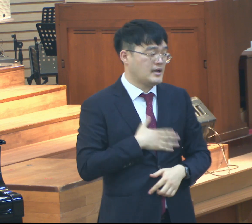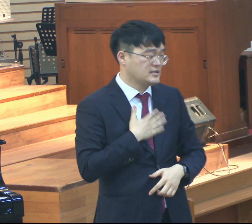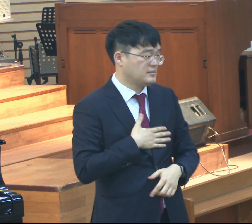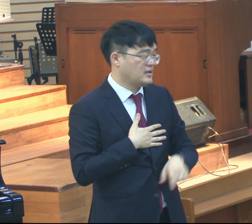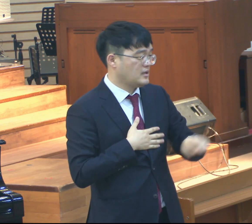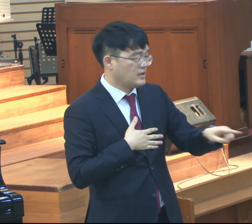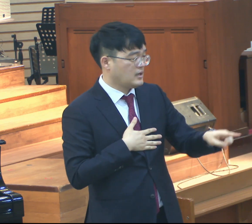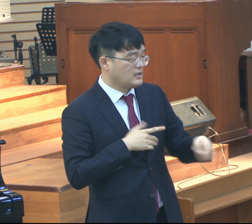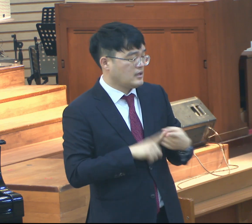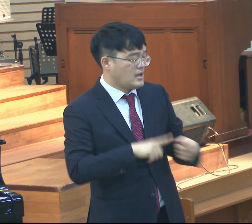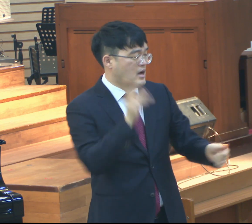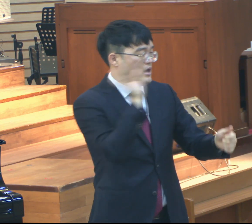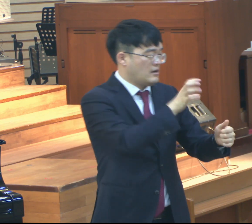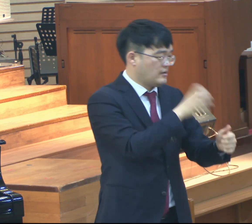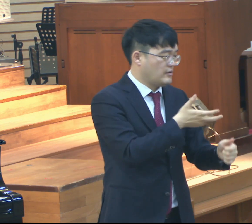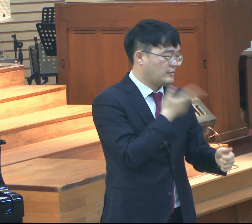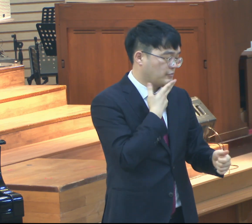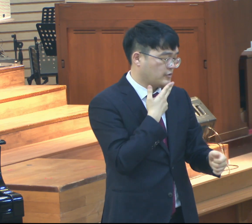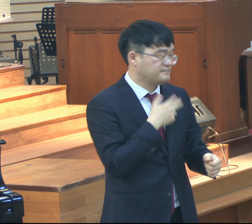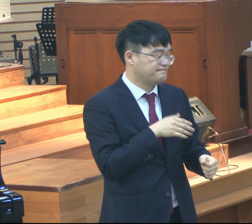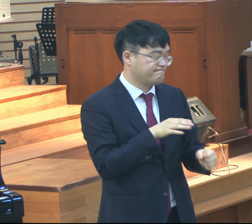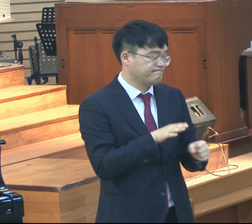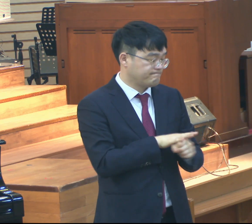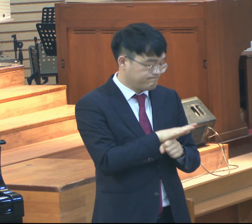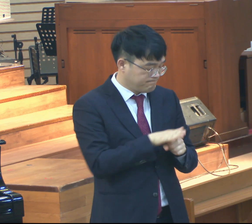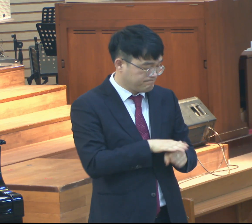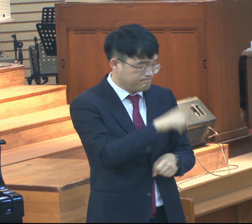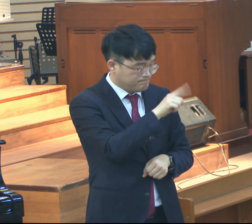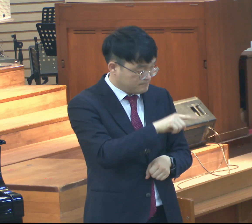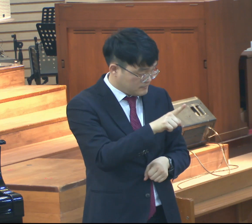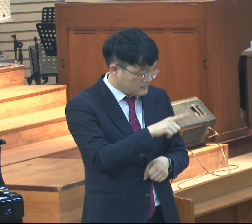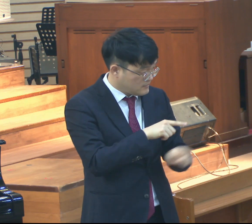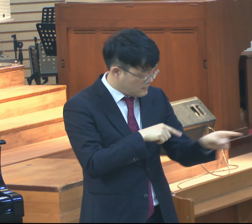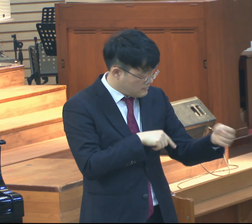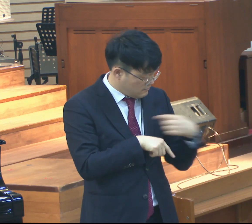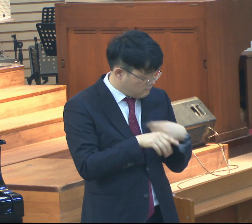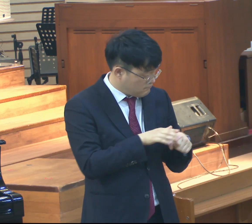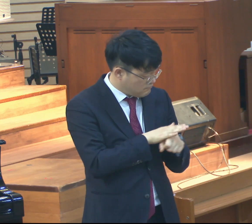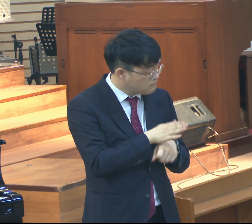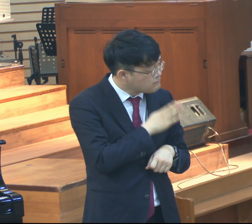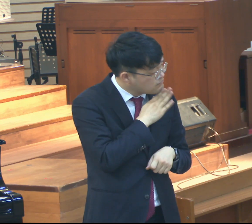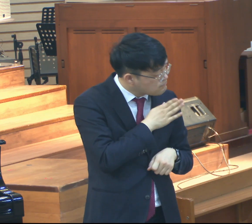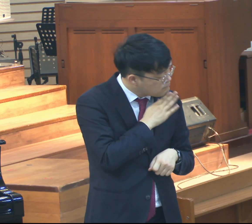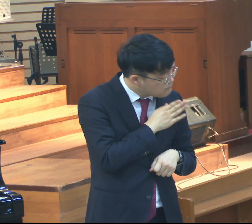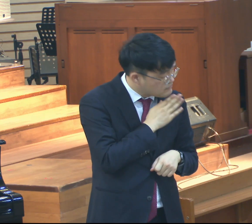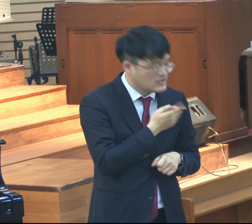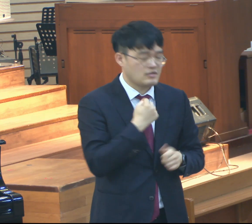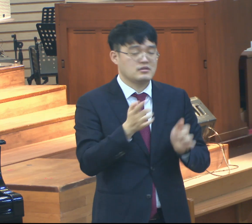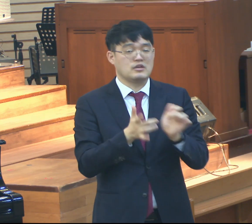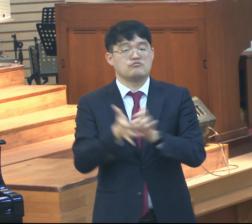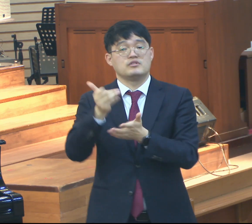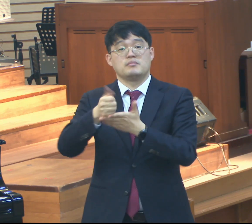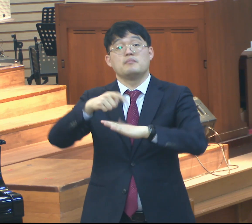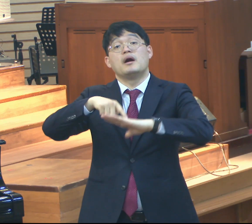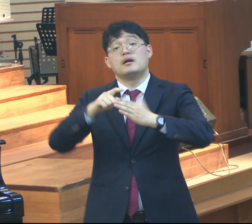아니하시고 사랑만을 체크하셨던 주님의 넉넉한 마음을 우리는 요한복음에서 대할 수 있습니다. 성도